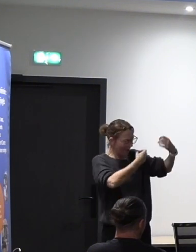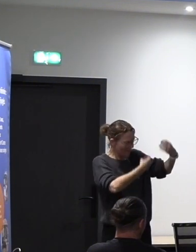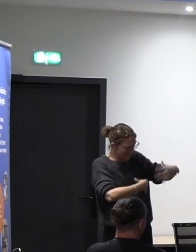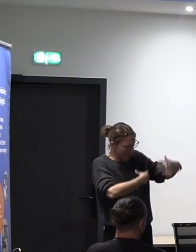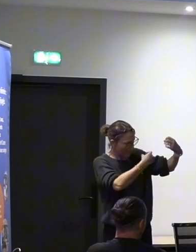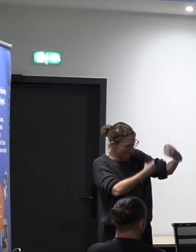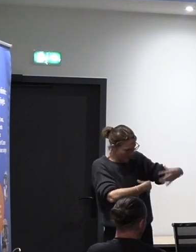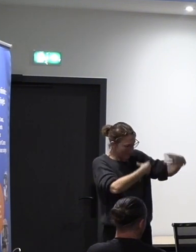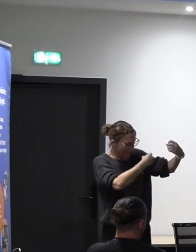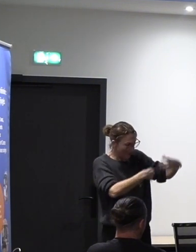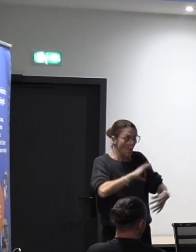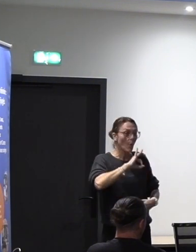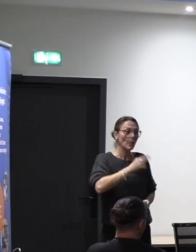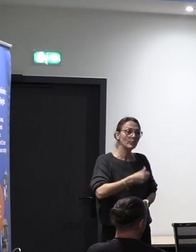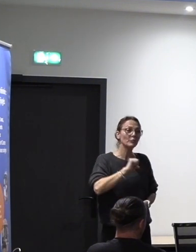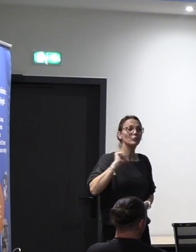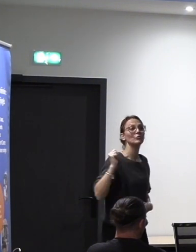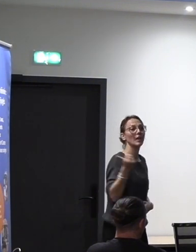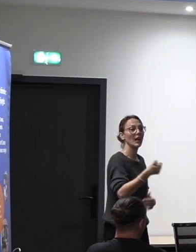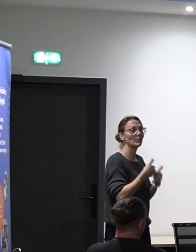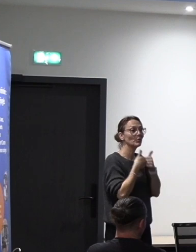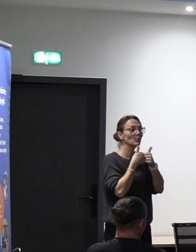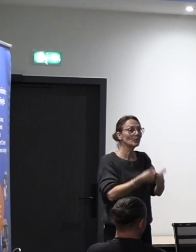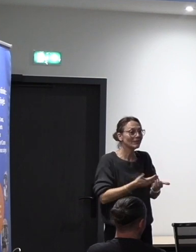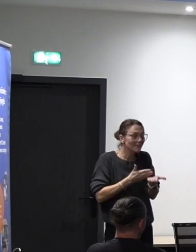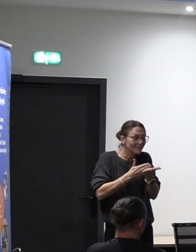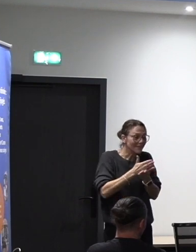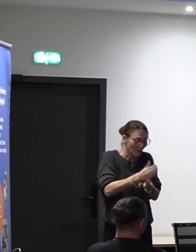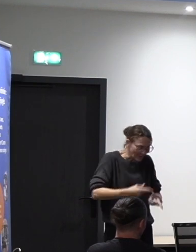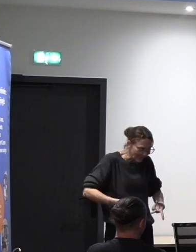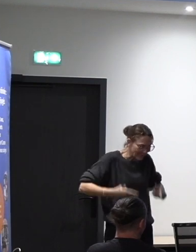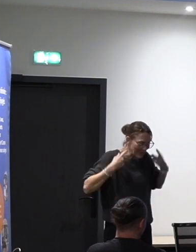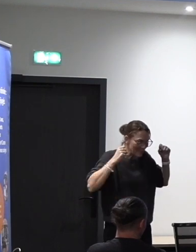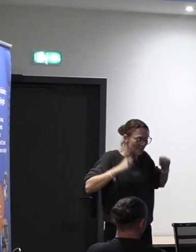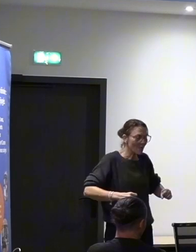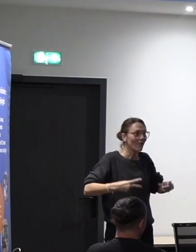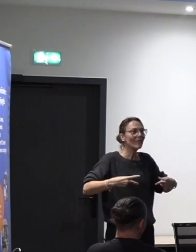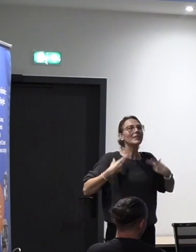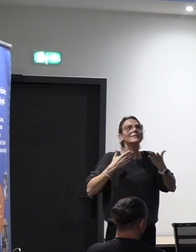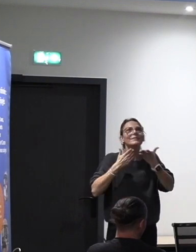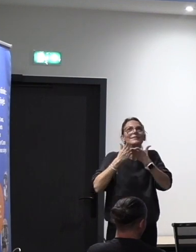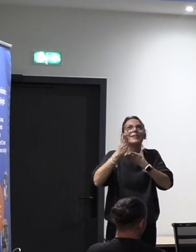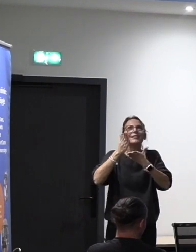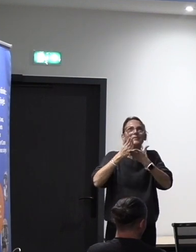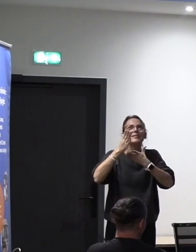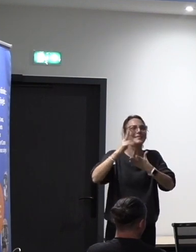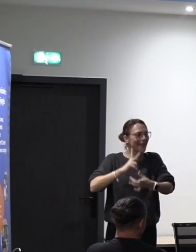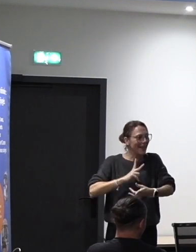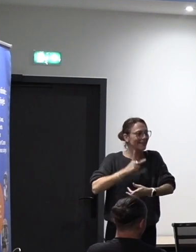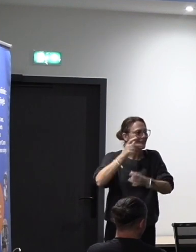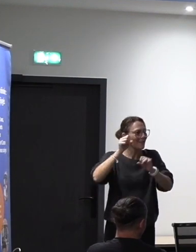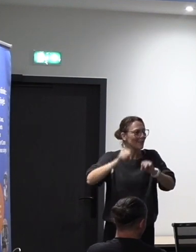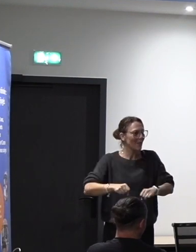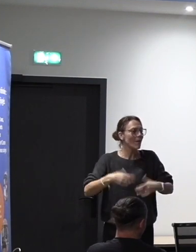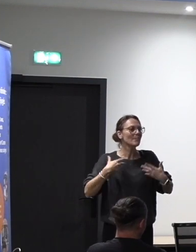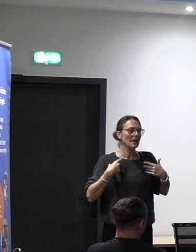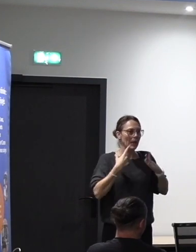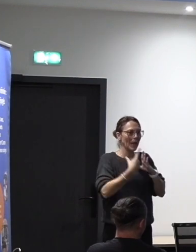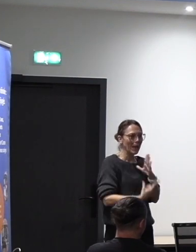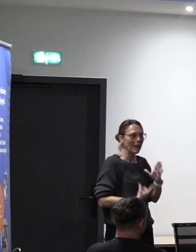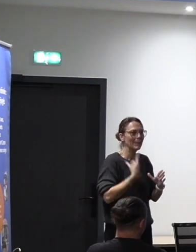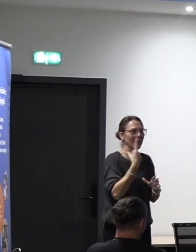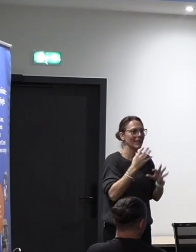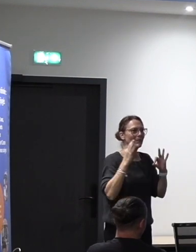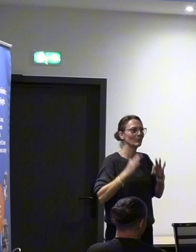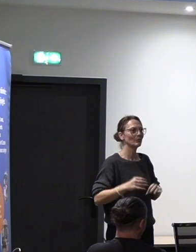peut toujours, chacun selon son sens, donner du sens à notre vie, c'est-à-dire exister. Et je vous répète que la